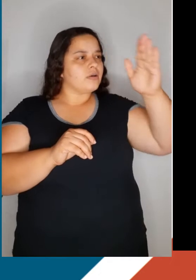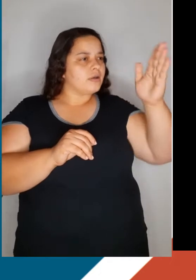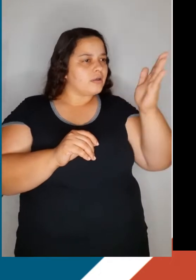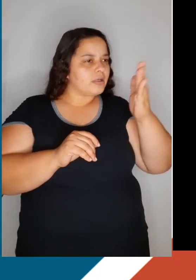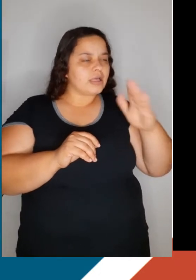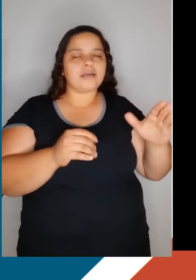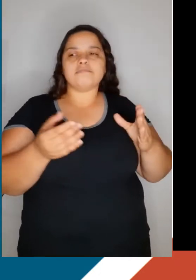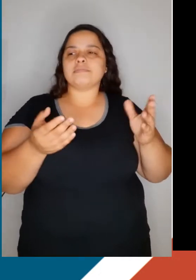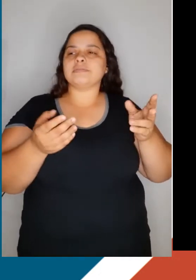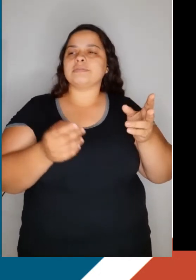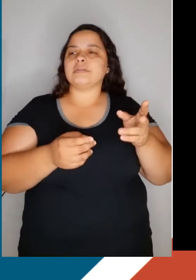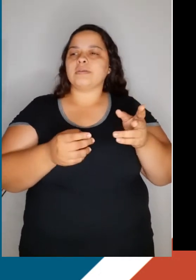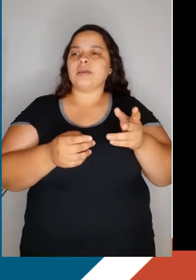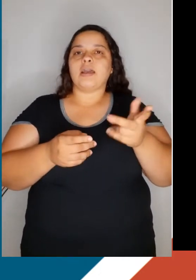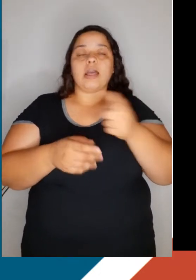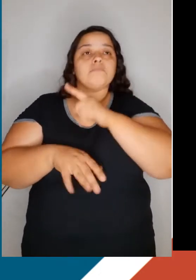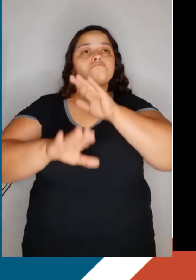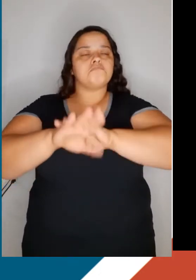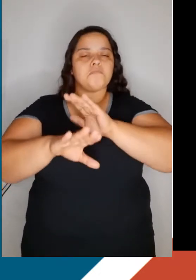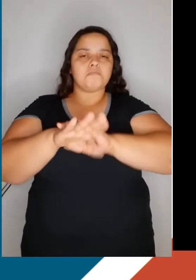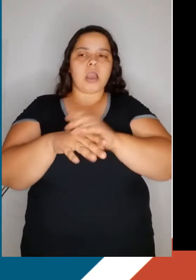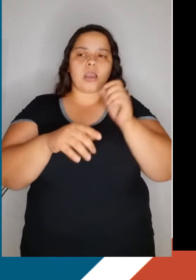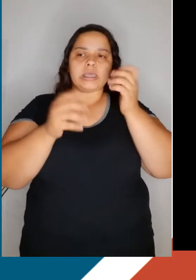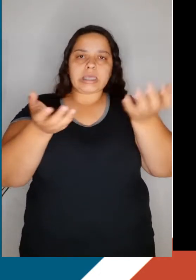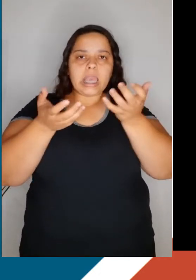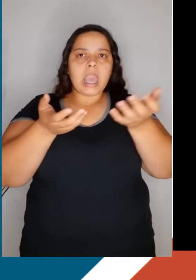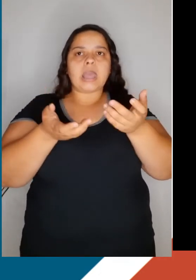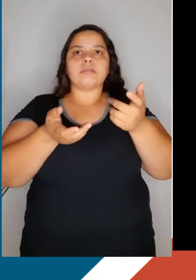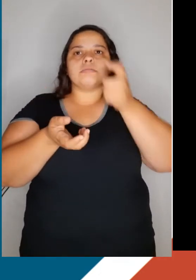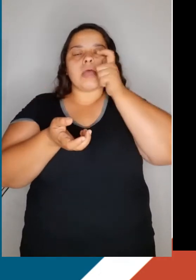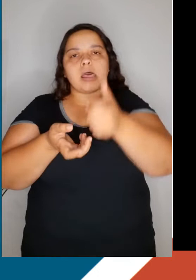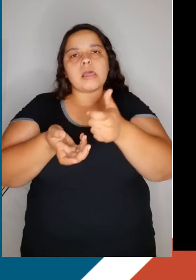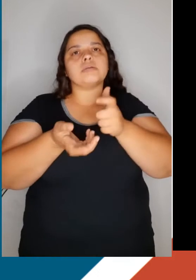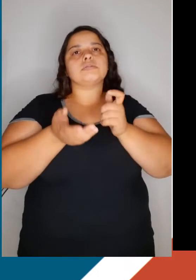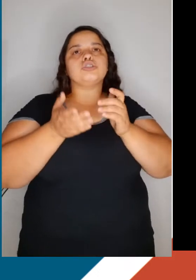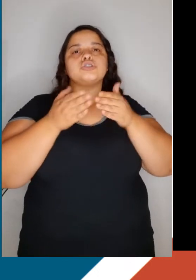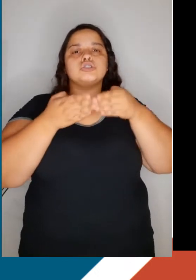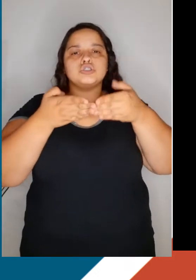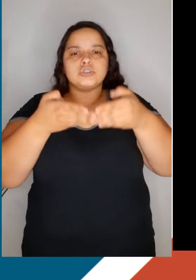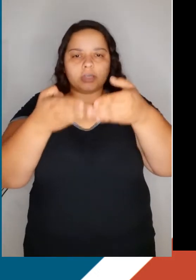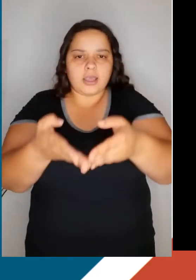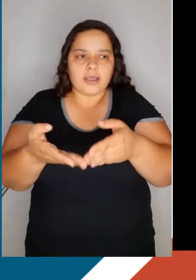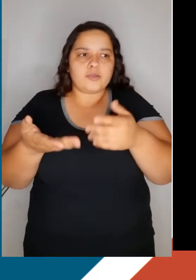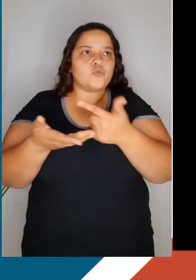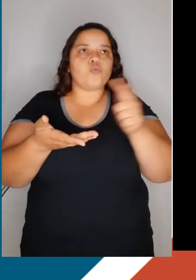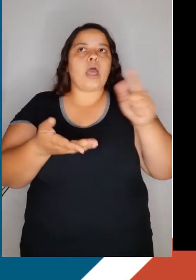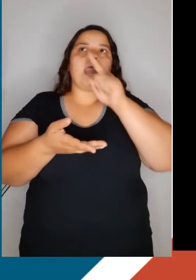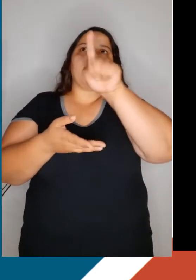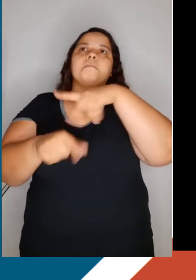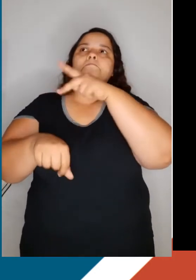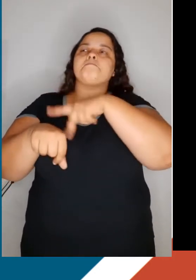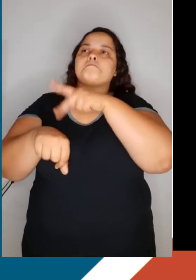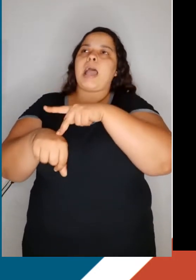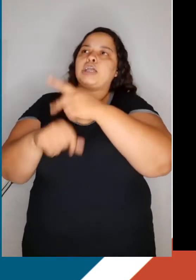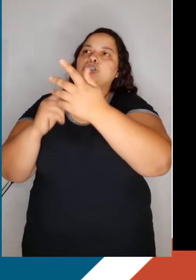isso muito por iniciativa própria, por interesses privados, e não levados pelos seus estados a